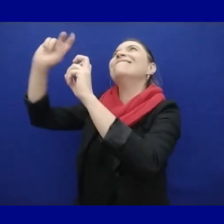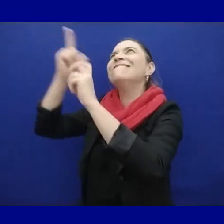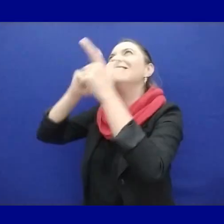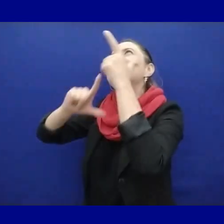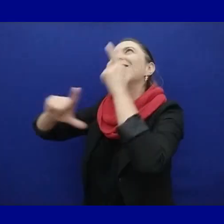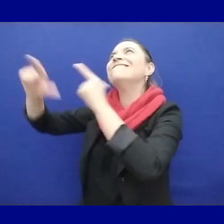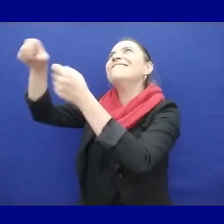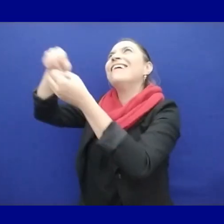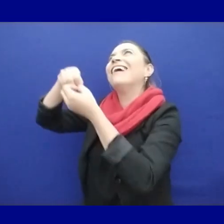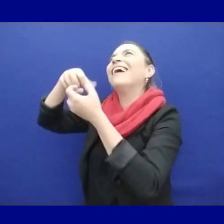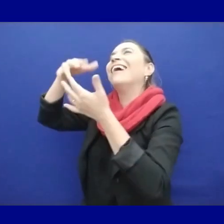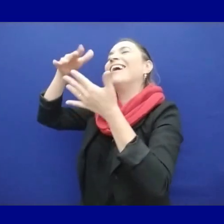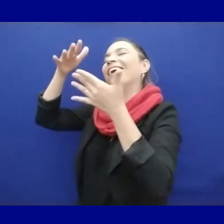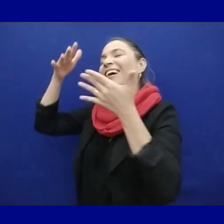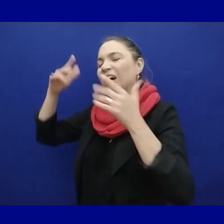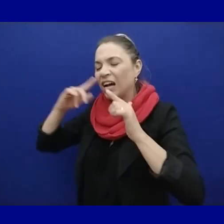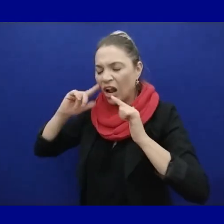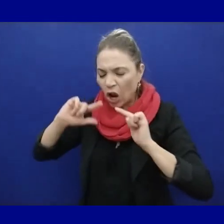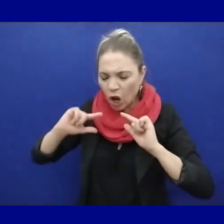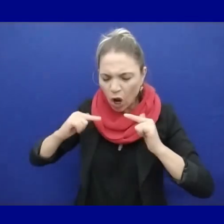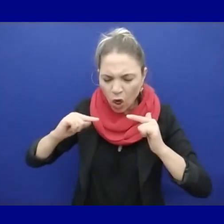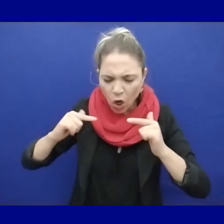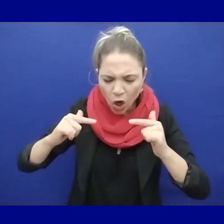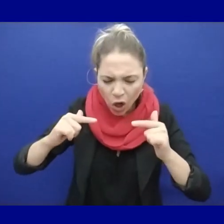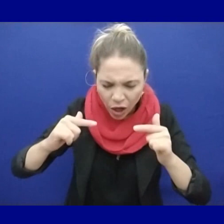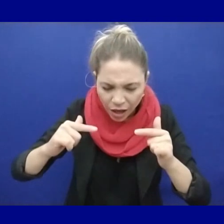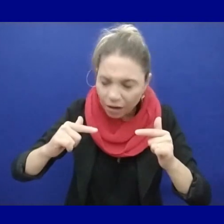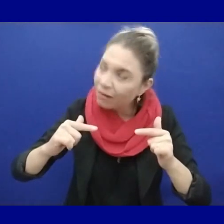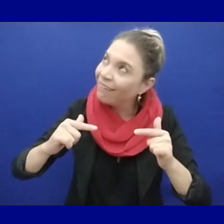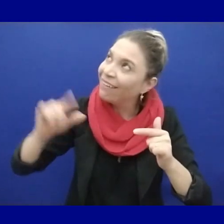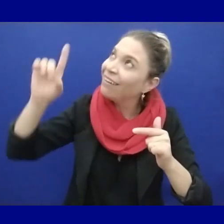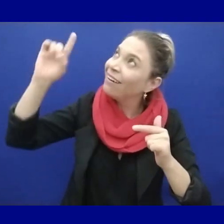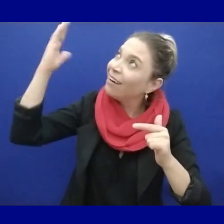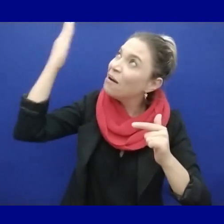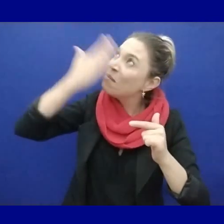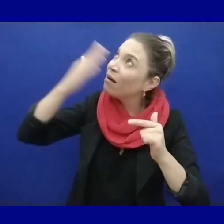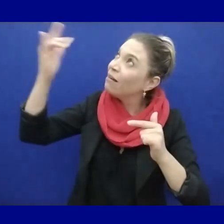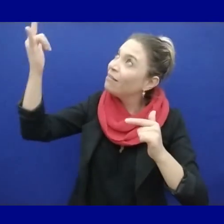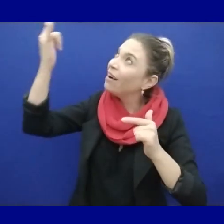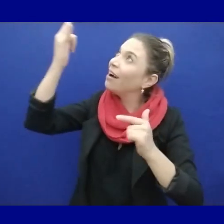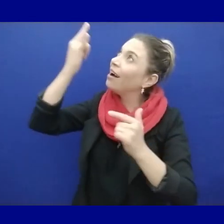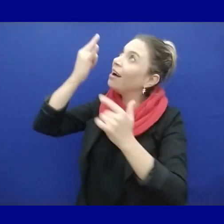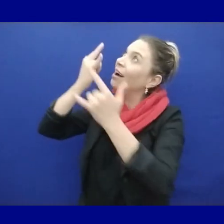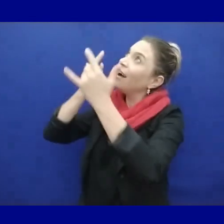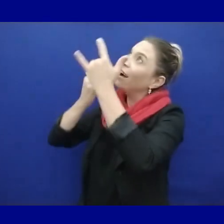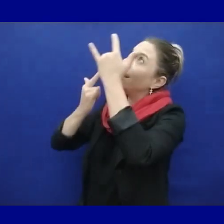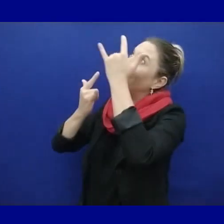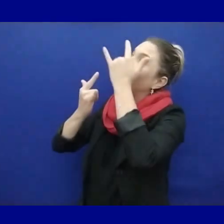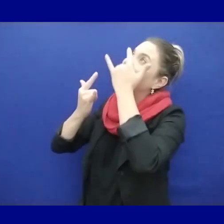As nossas lutas são provas de amor.